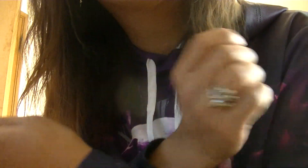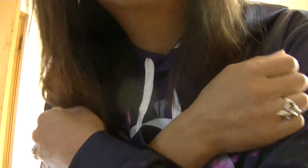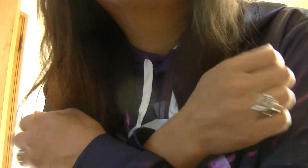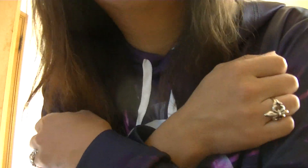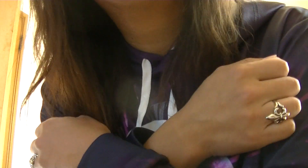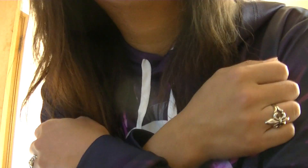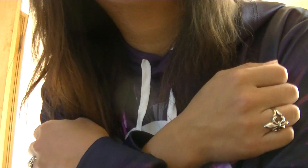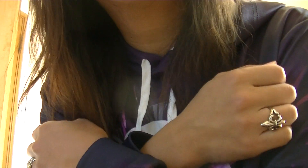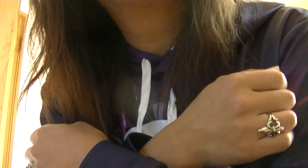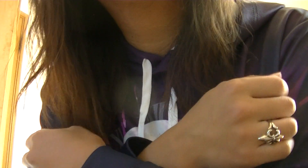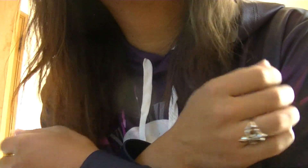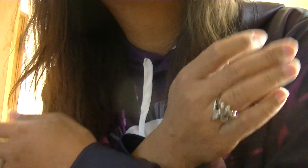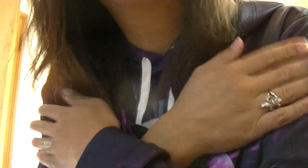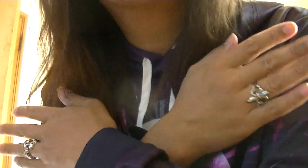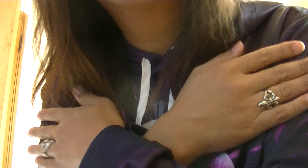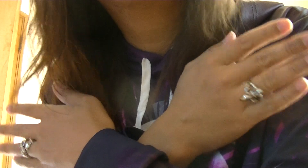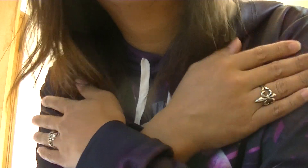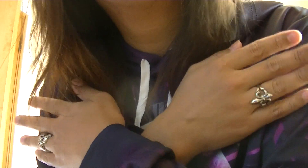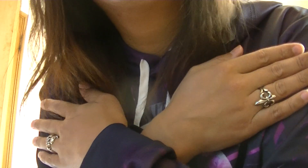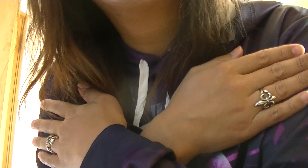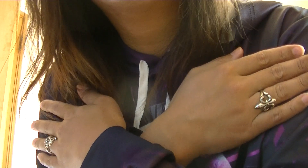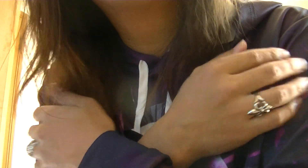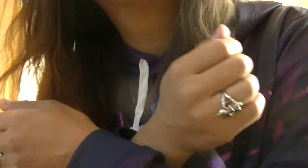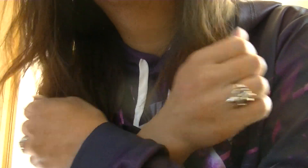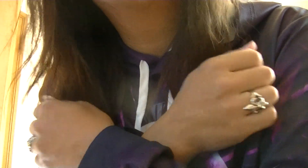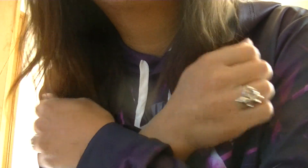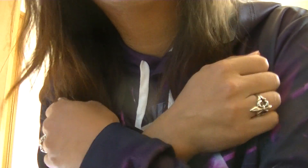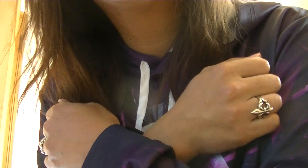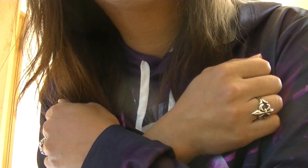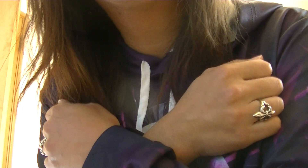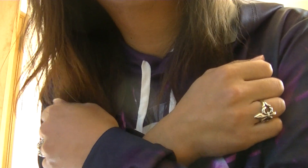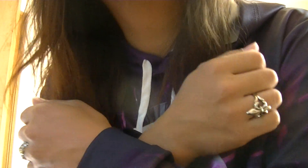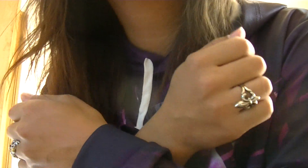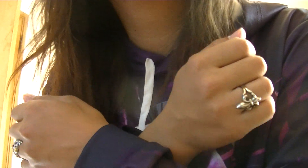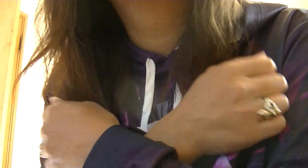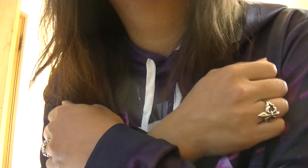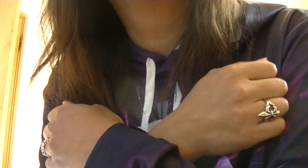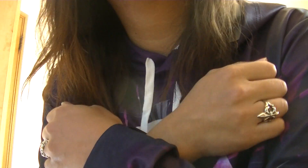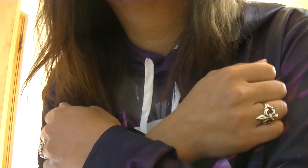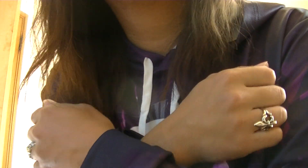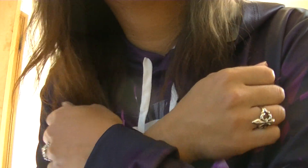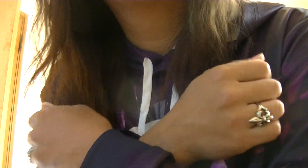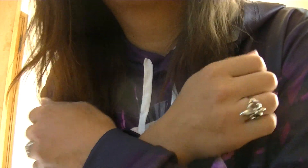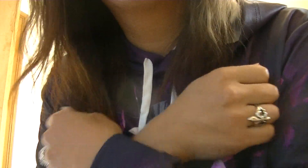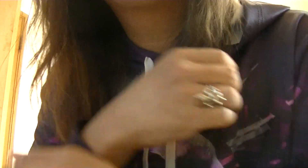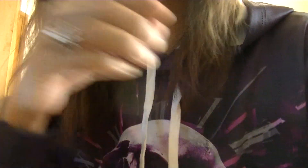ぎゅっと抱きしめて抱きしめて離さない